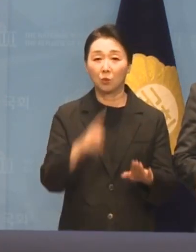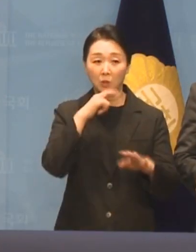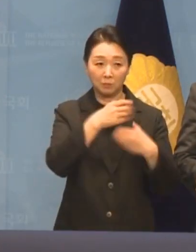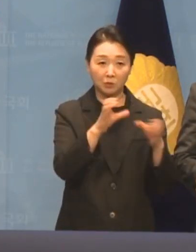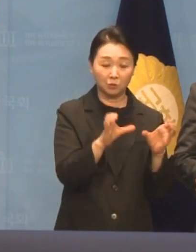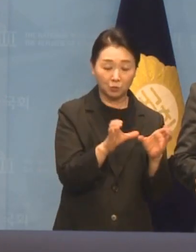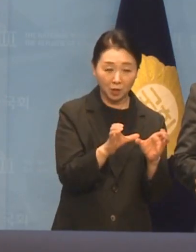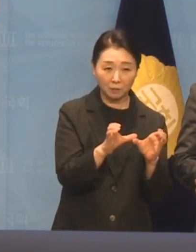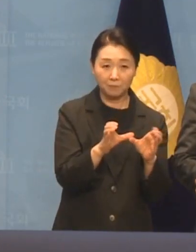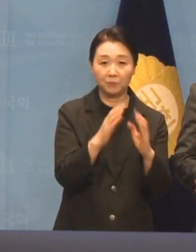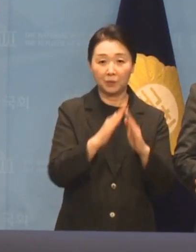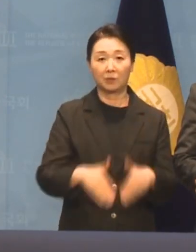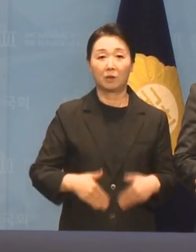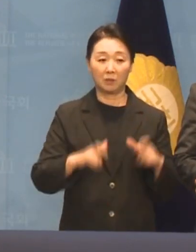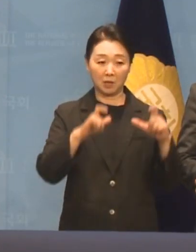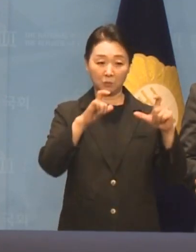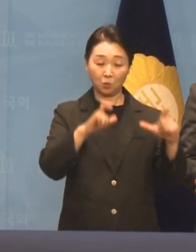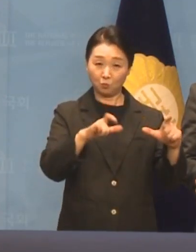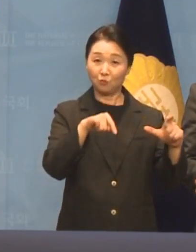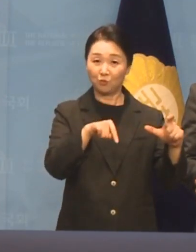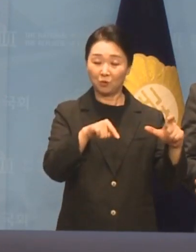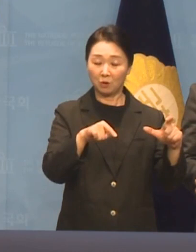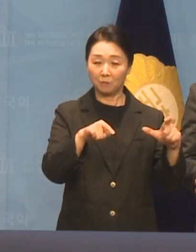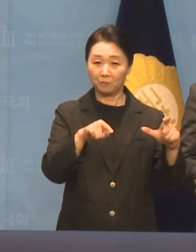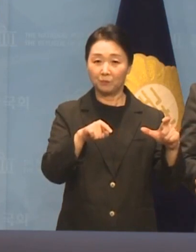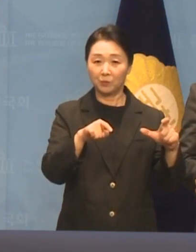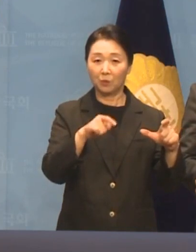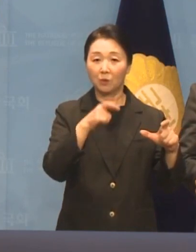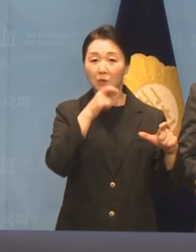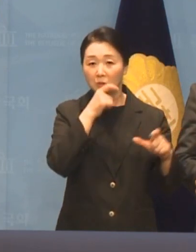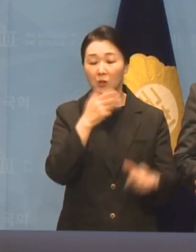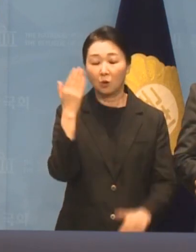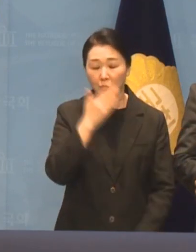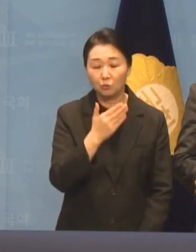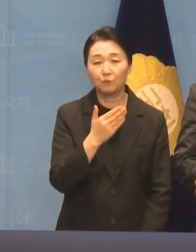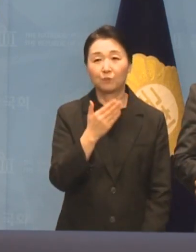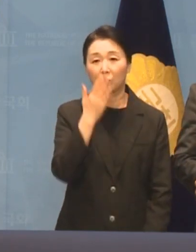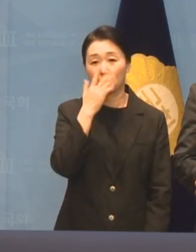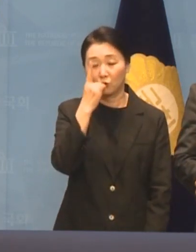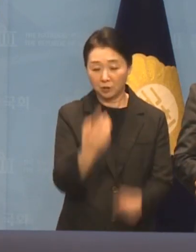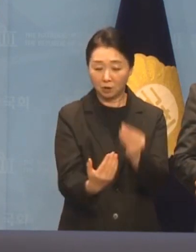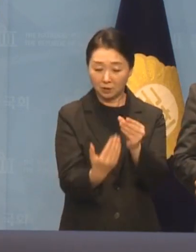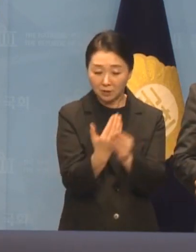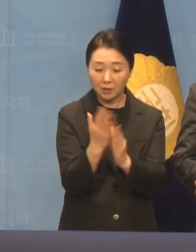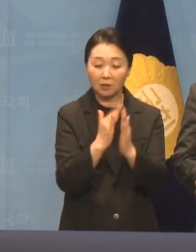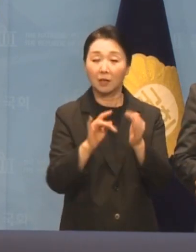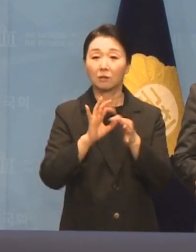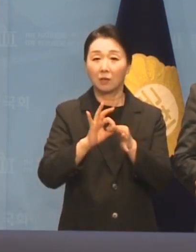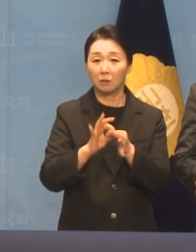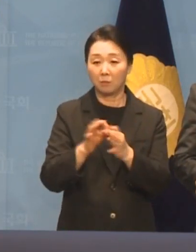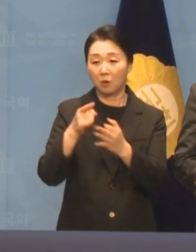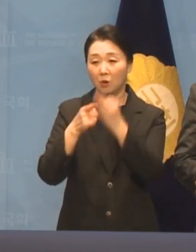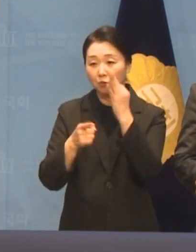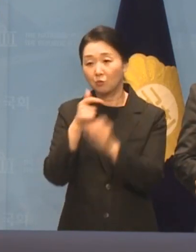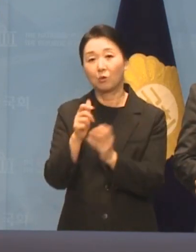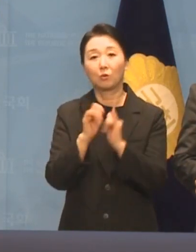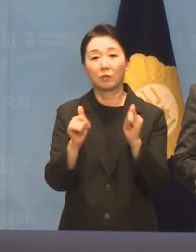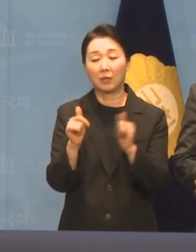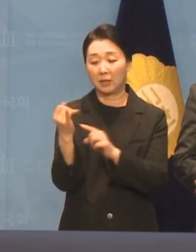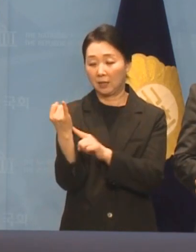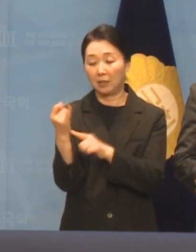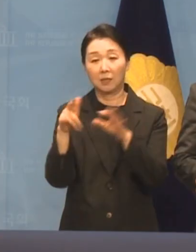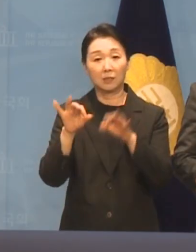더불어민주당 전남 동북권 국회의원님들 그리고 여순 사건 유족회 분들과 함께 윤석열의 변호사 김계리가